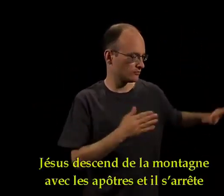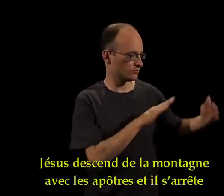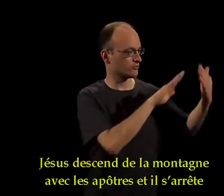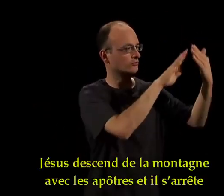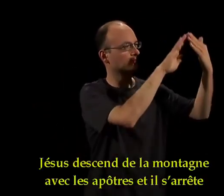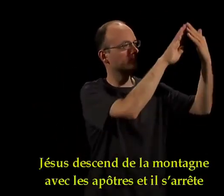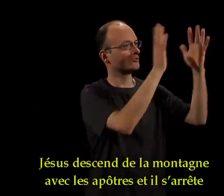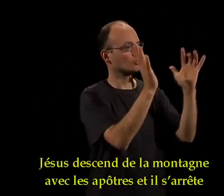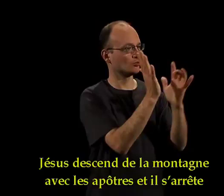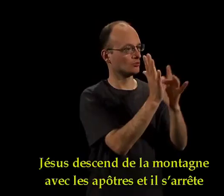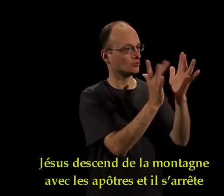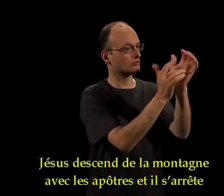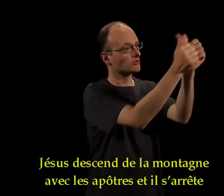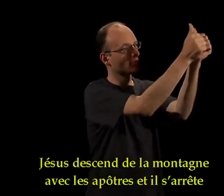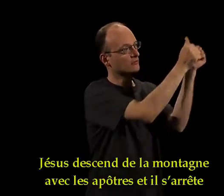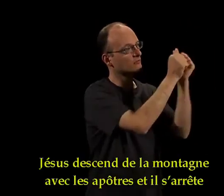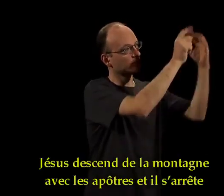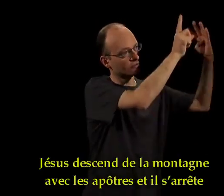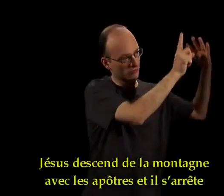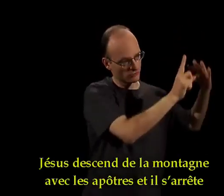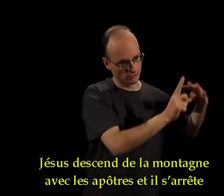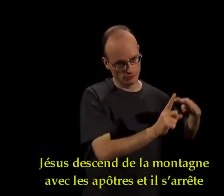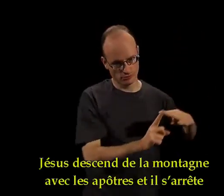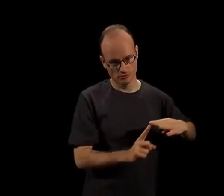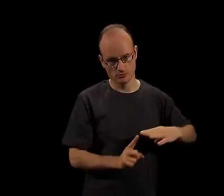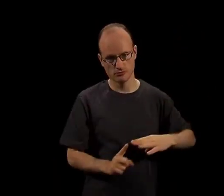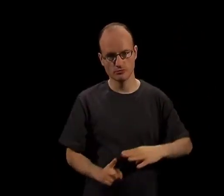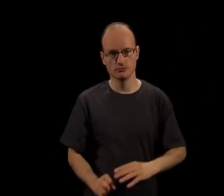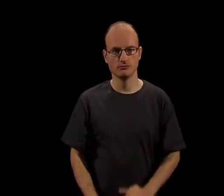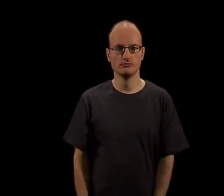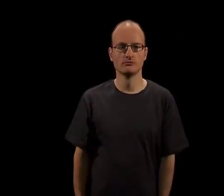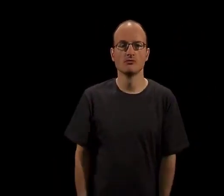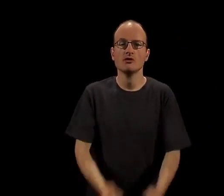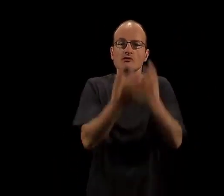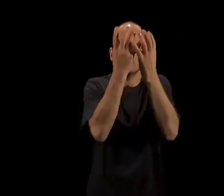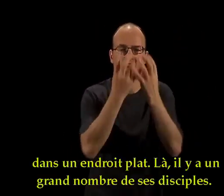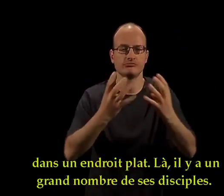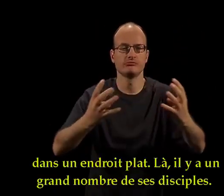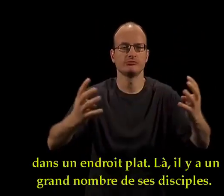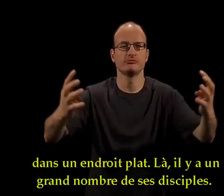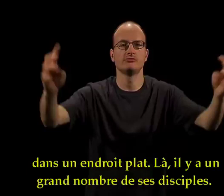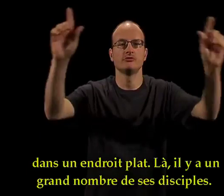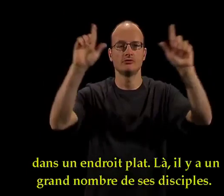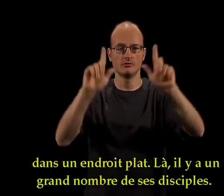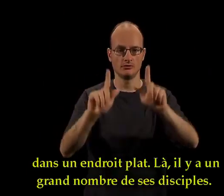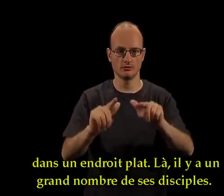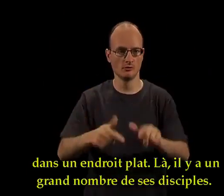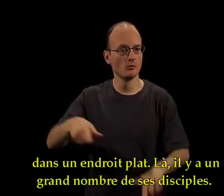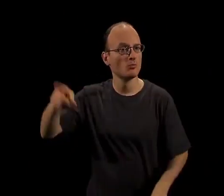Jésus descend de la montagne avec les apôtres, et il s'arrête dans un endroit plat. Là,